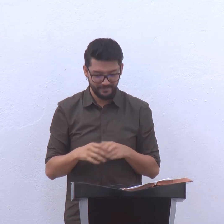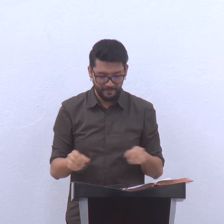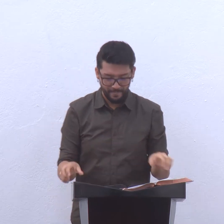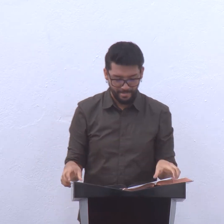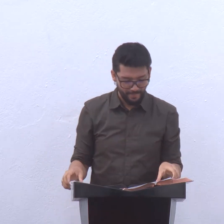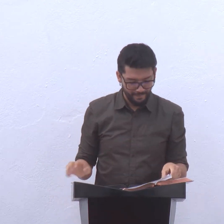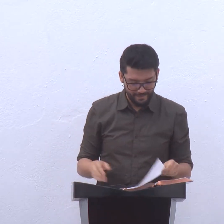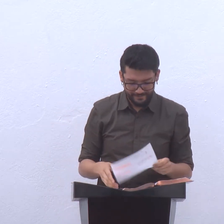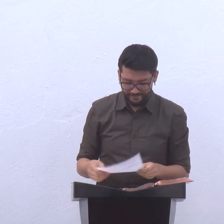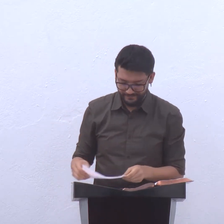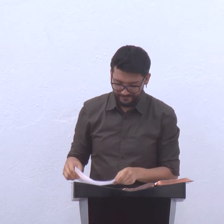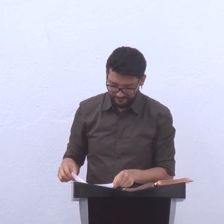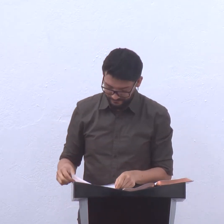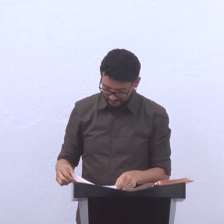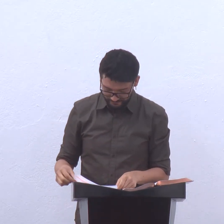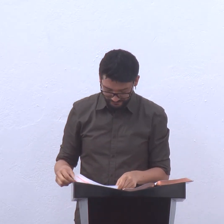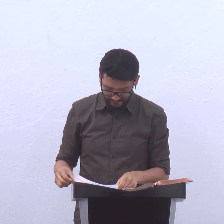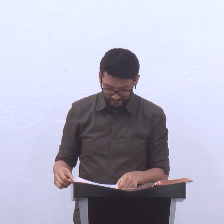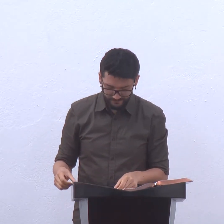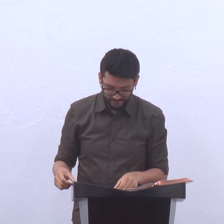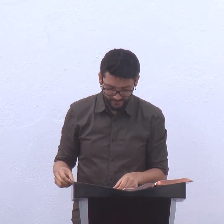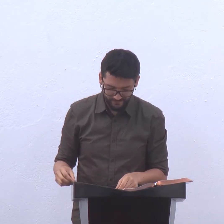pie y cumple esta palabra.